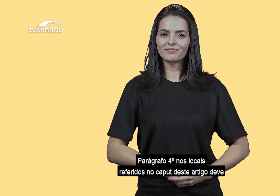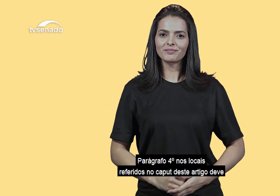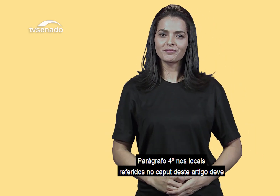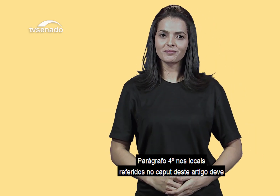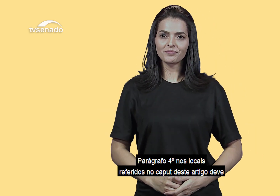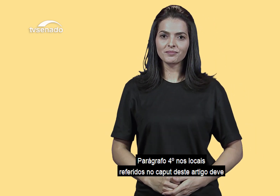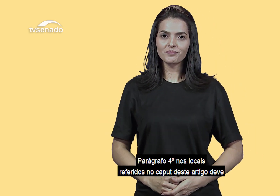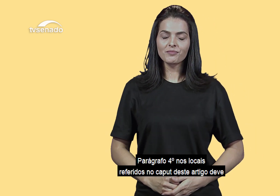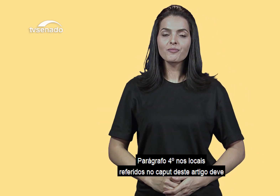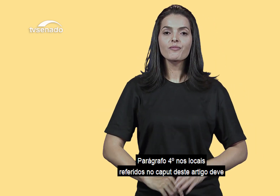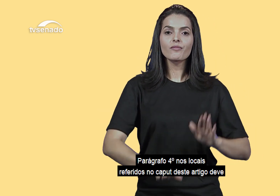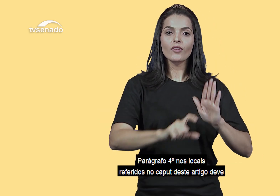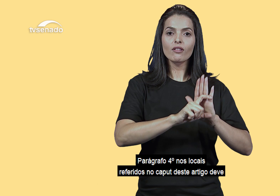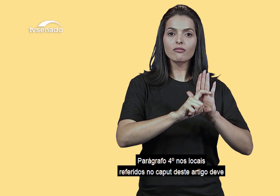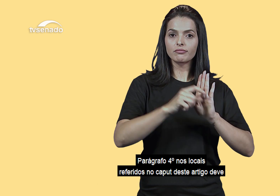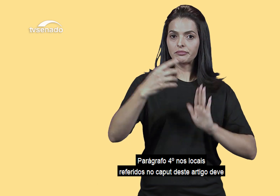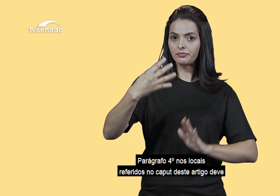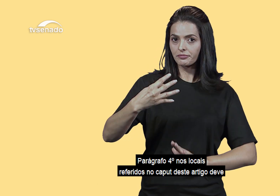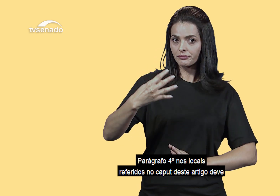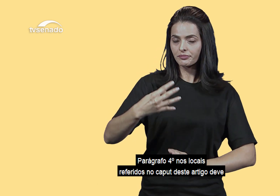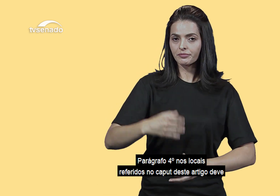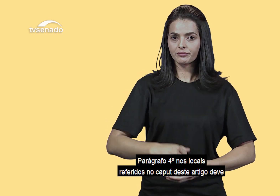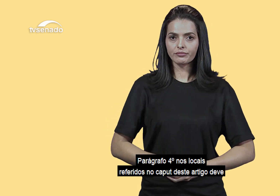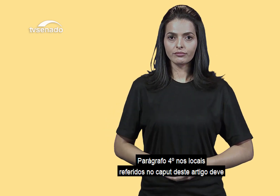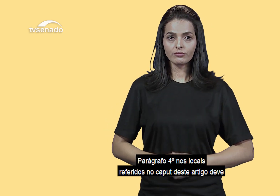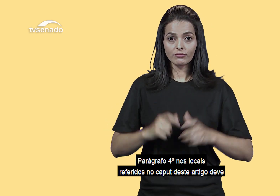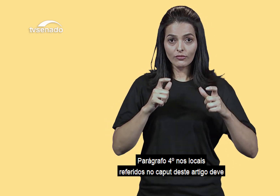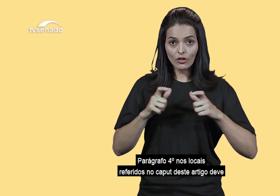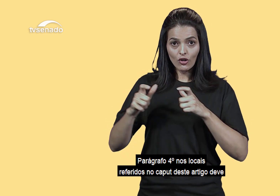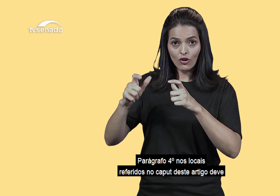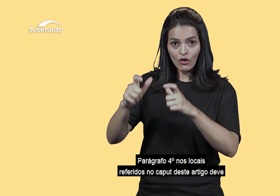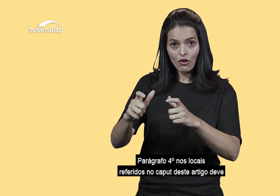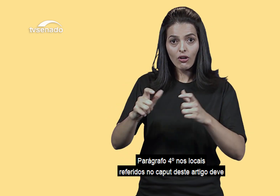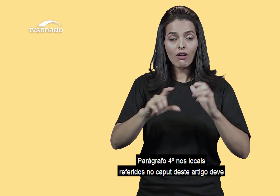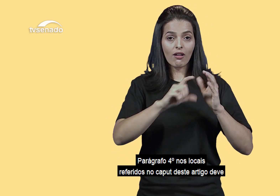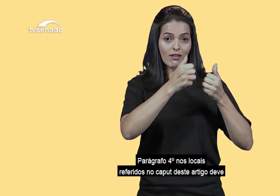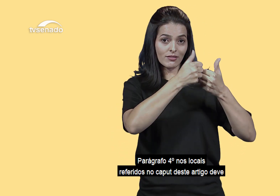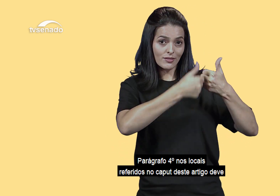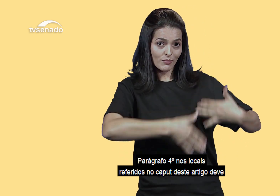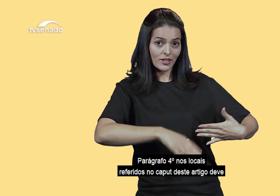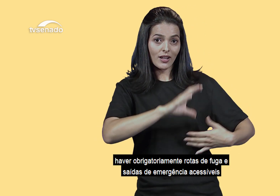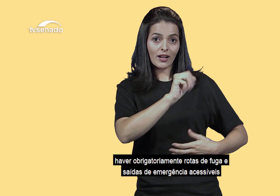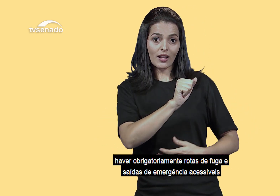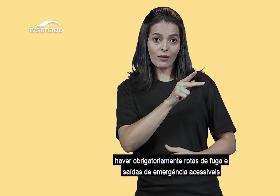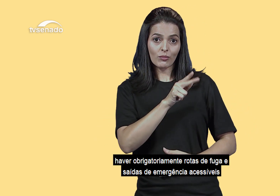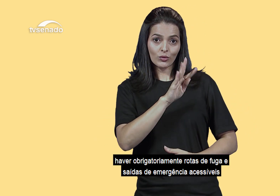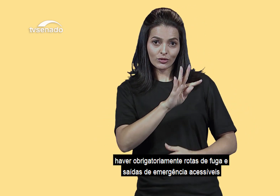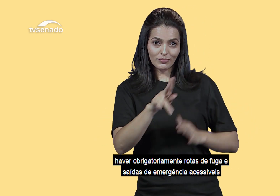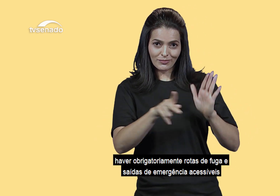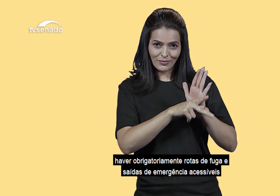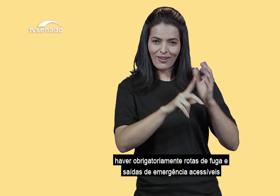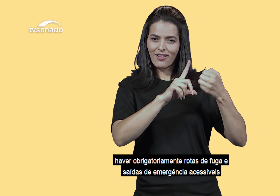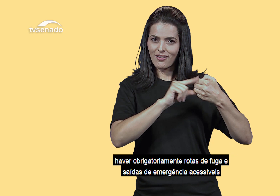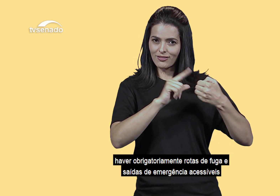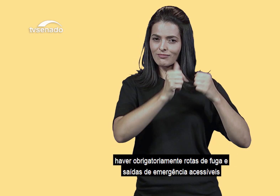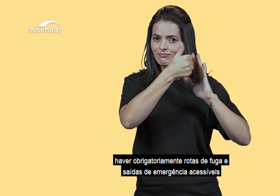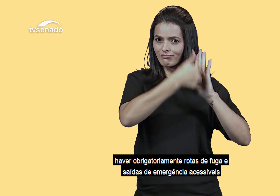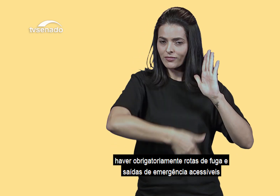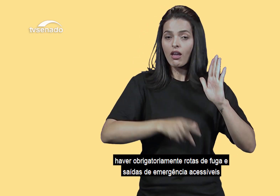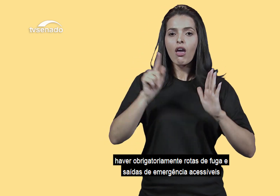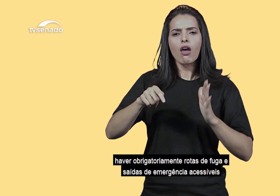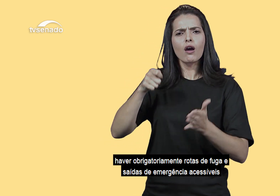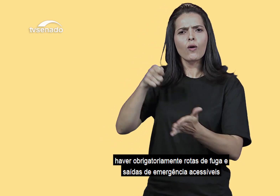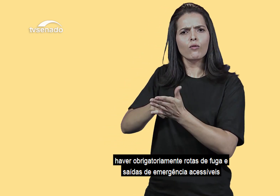Parágrafo 4º Nos locais referidos no caput deste artigo, deve haver, obrigatoriamente,